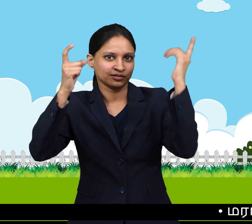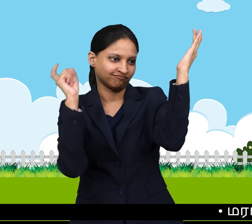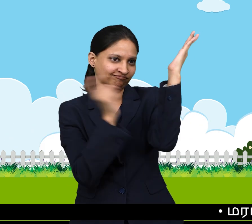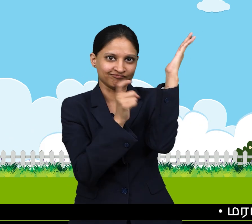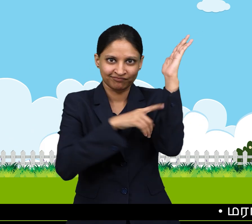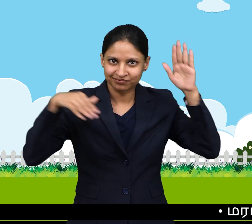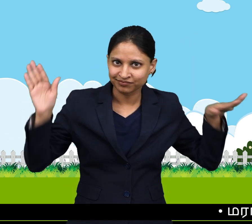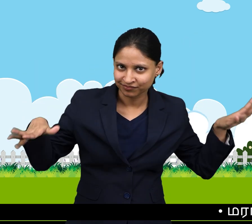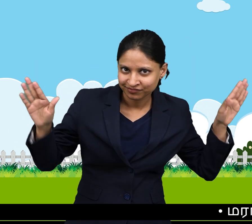மரக்கொத்தி,